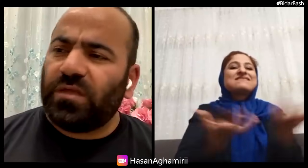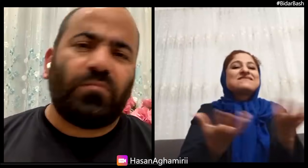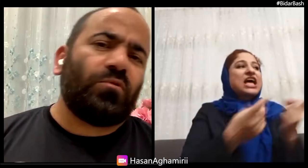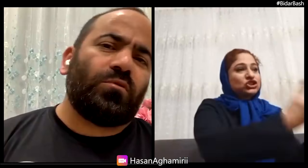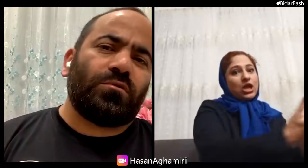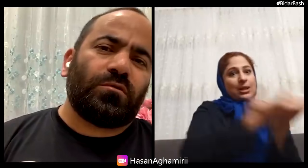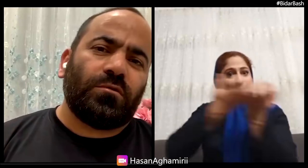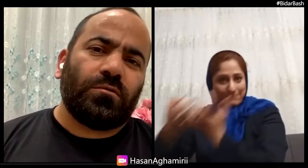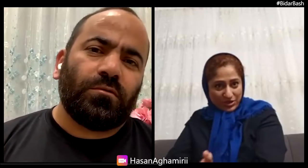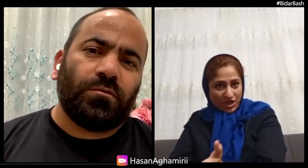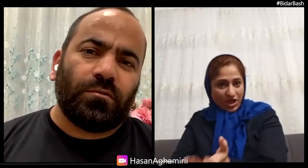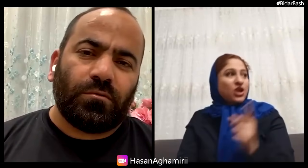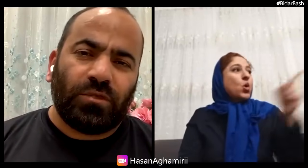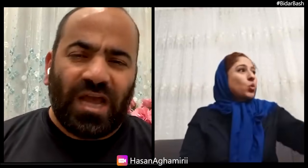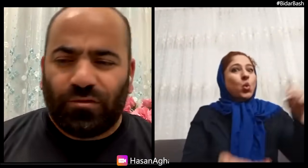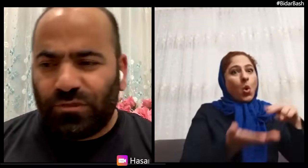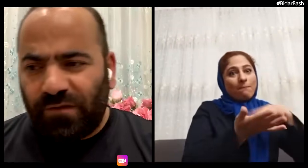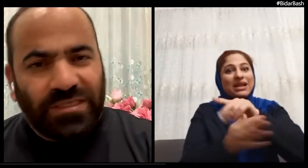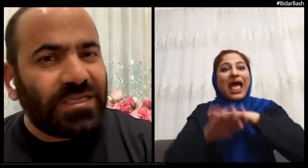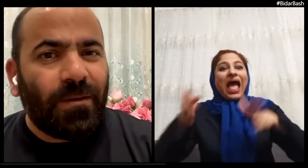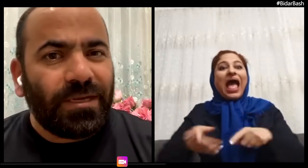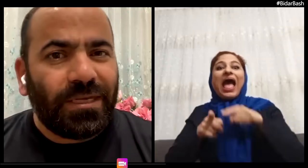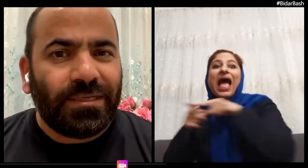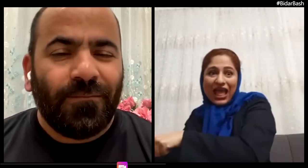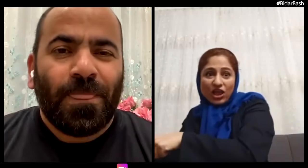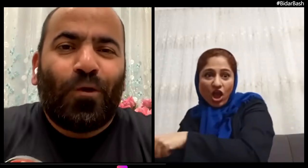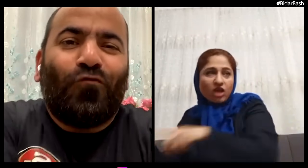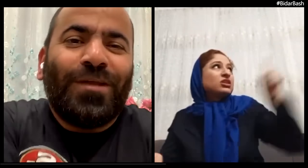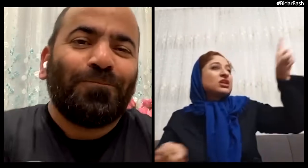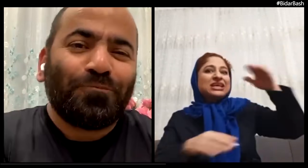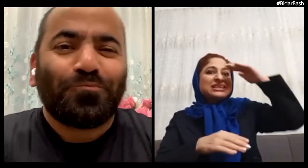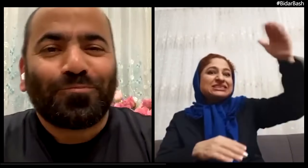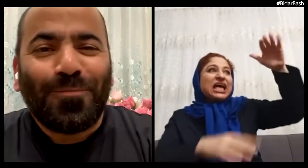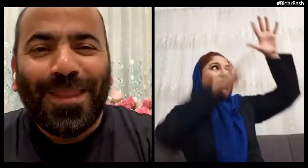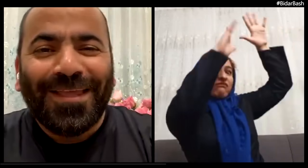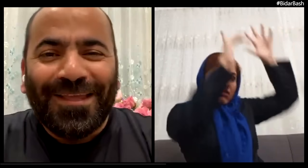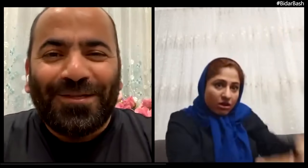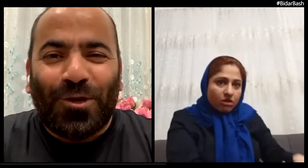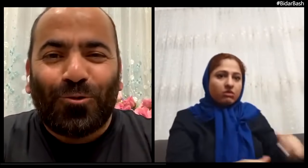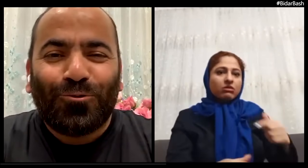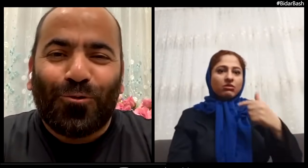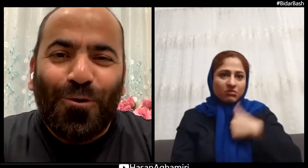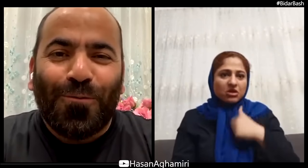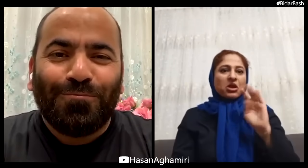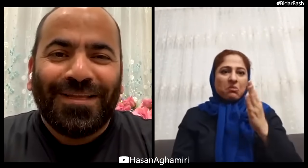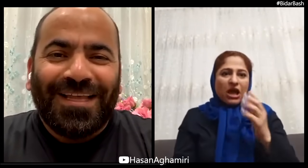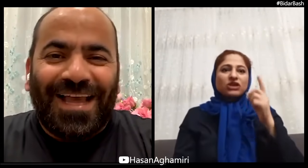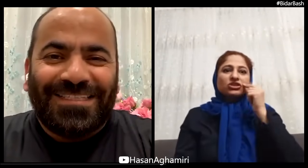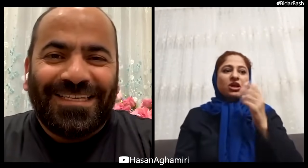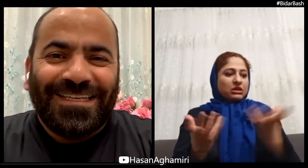سقف خونت هم برو درست کن. میگه عدو شود سبب خیر. گفت که یارو تو